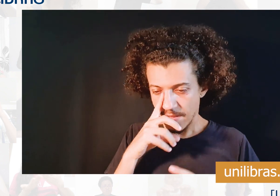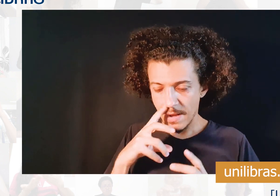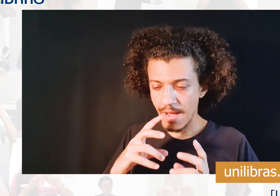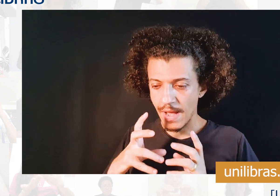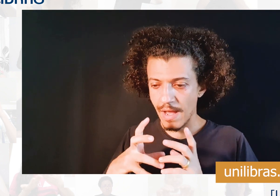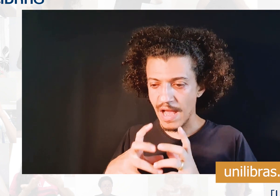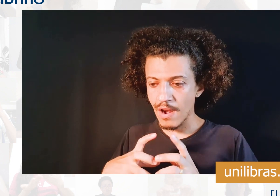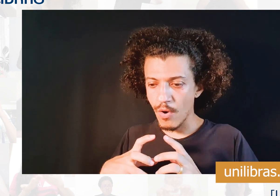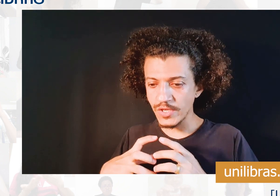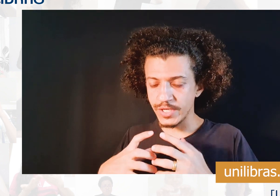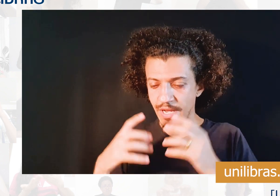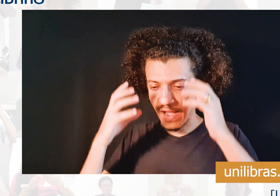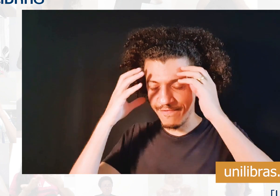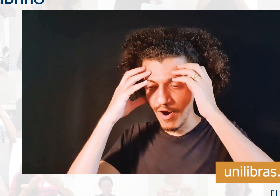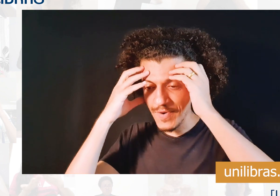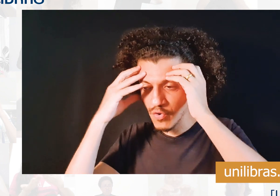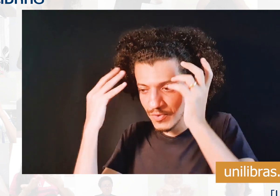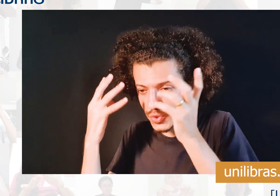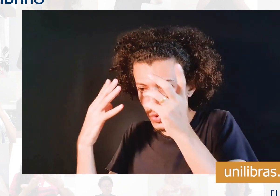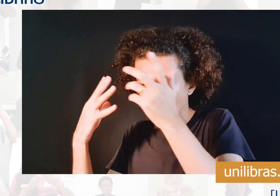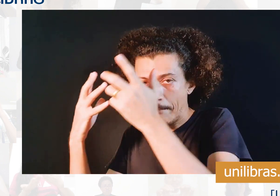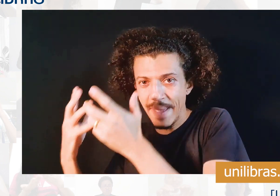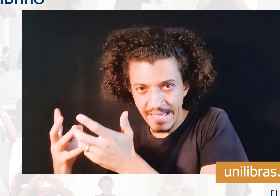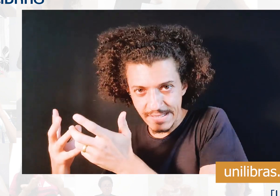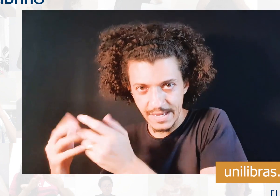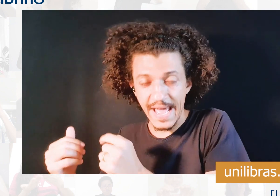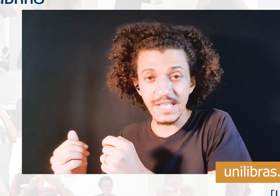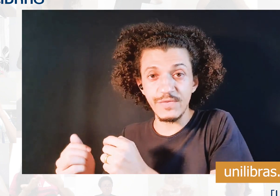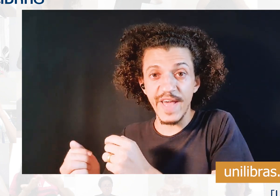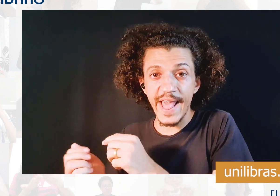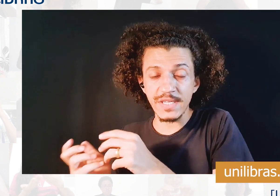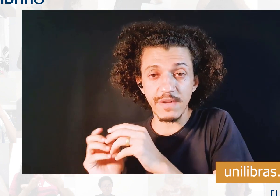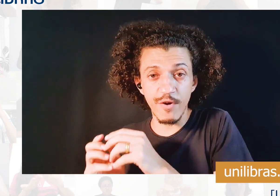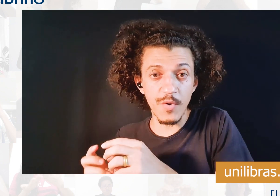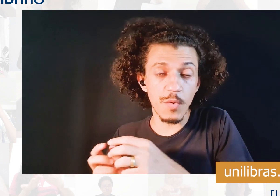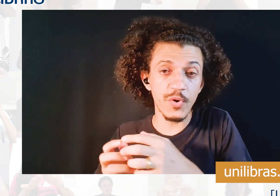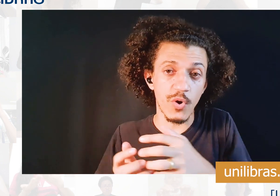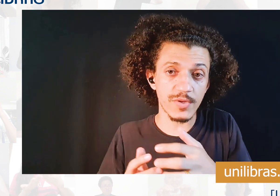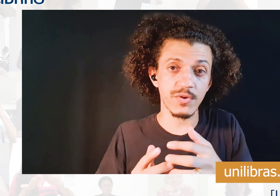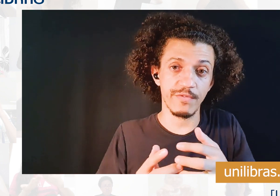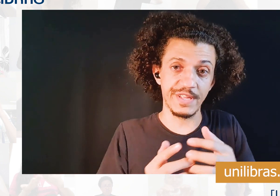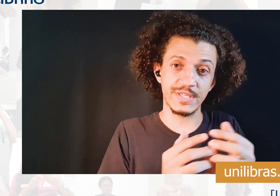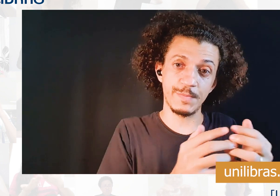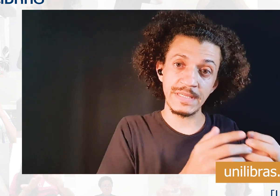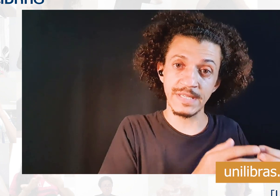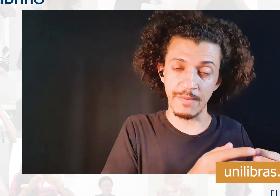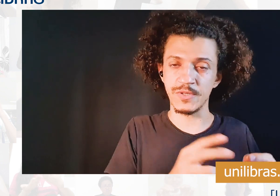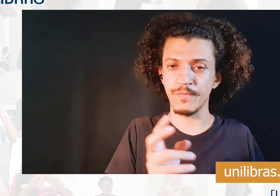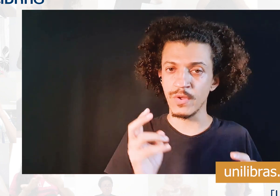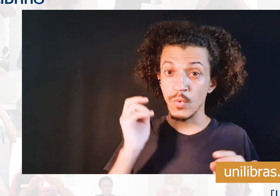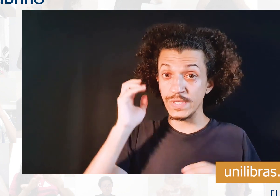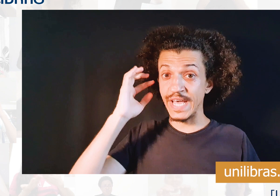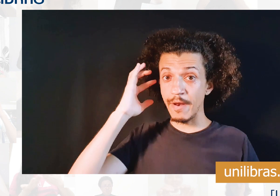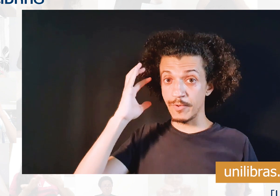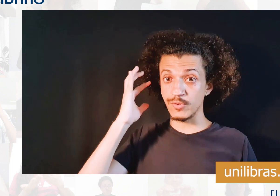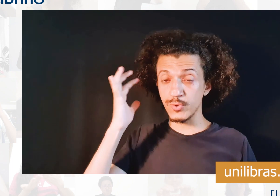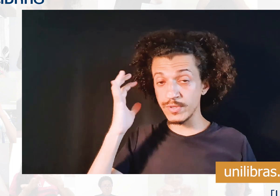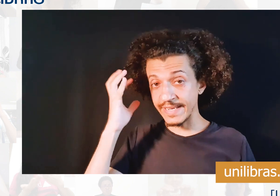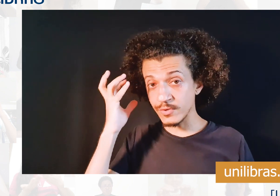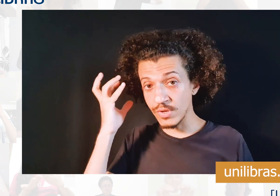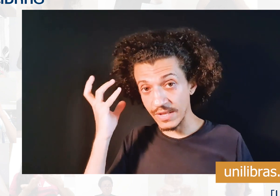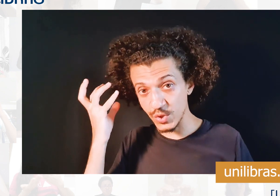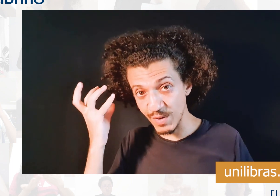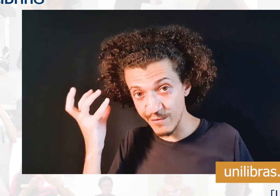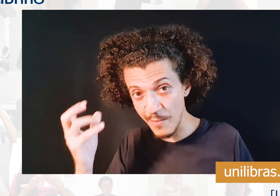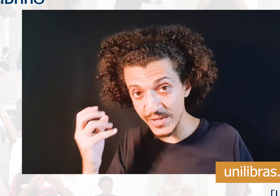comigo. A lógica, a forma como o surdo pensa é diferente da forma como nós ouvintes pensamos. O cérebro do surdo